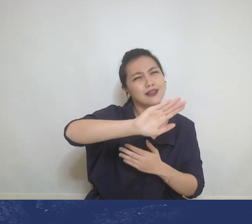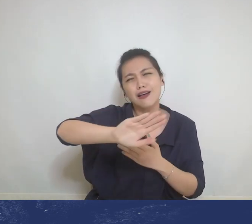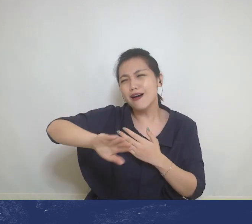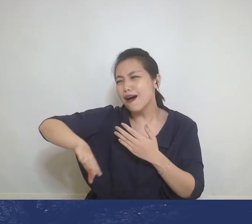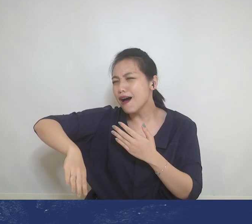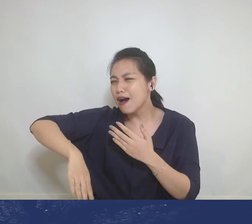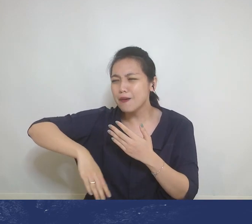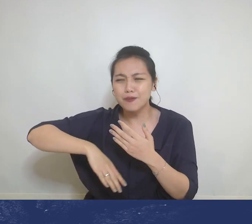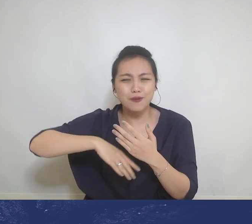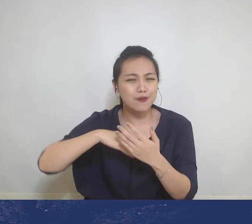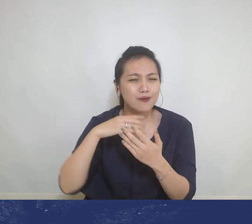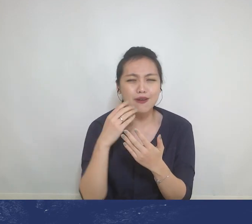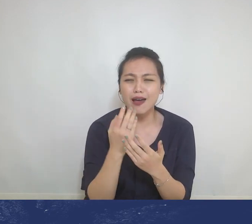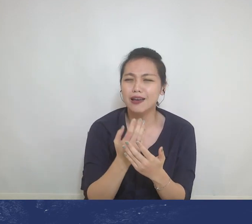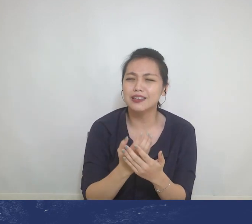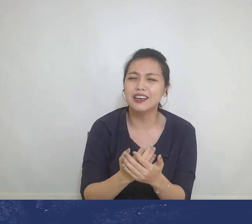Yesus, Kau